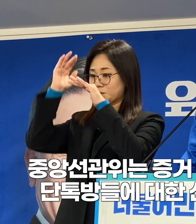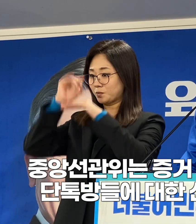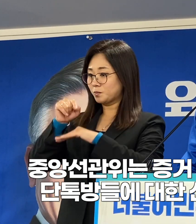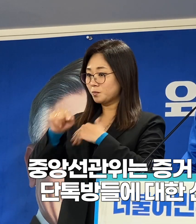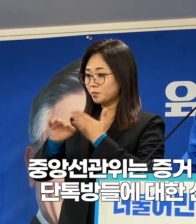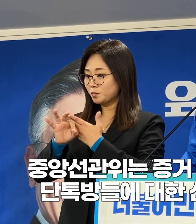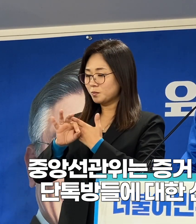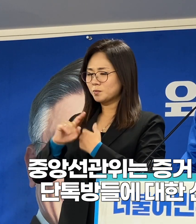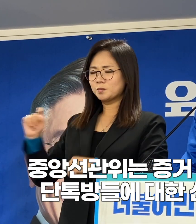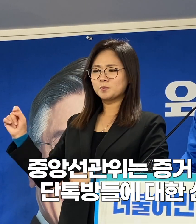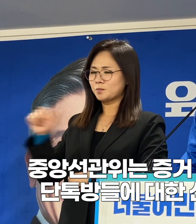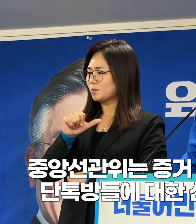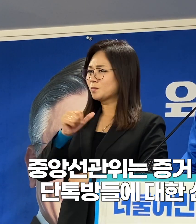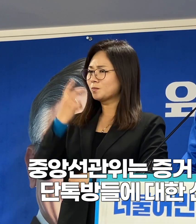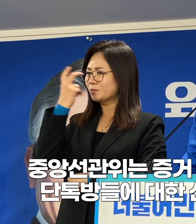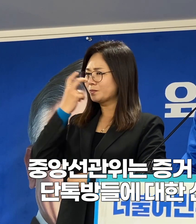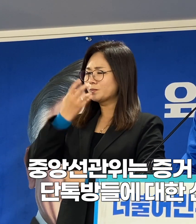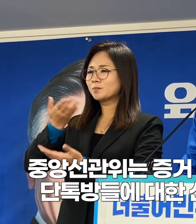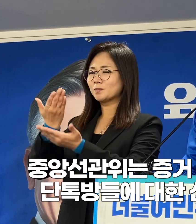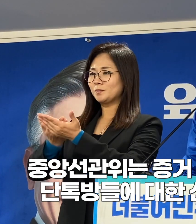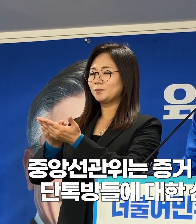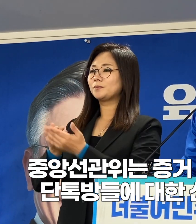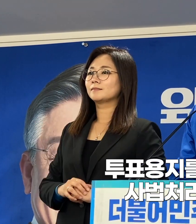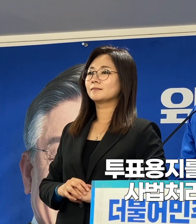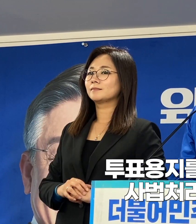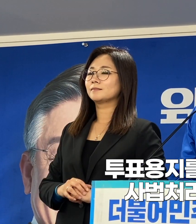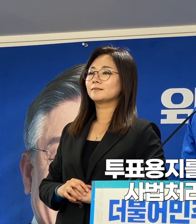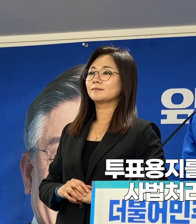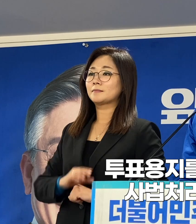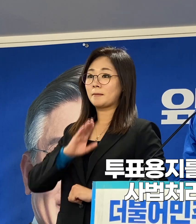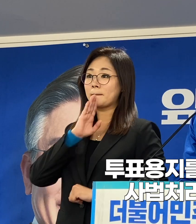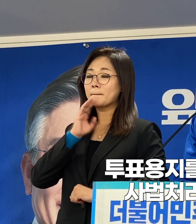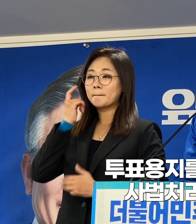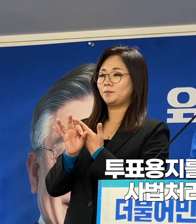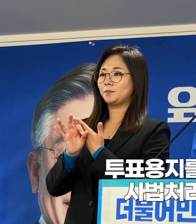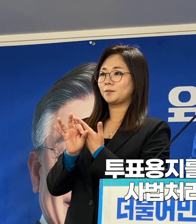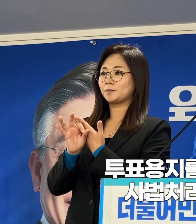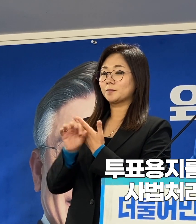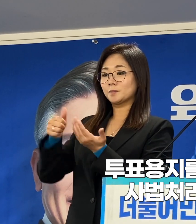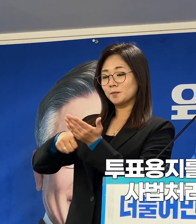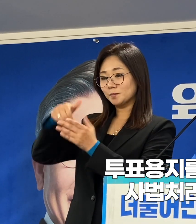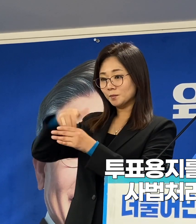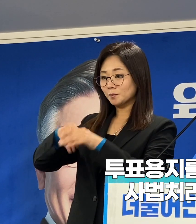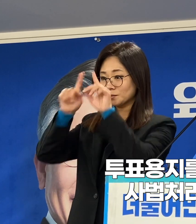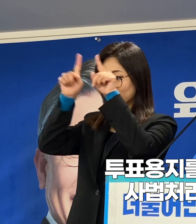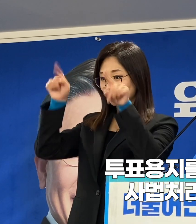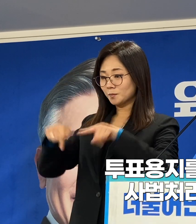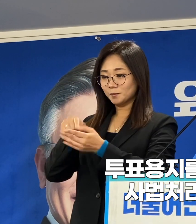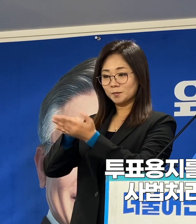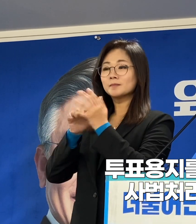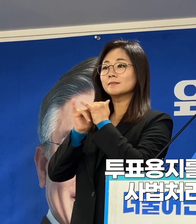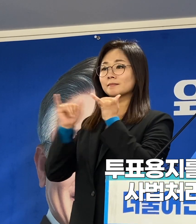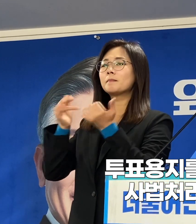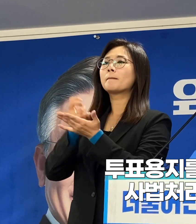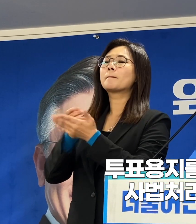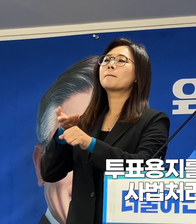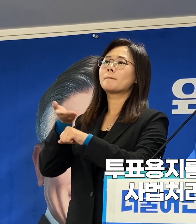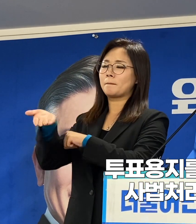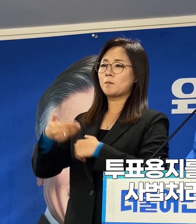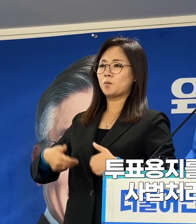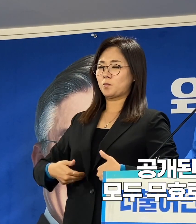대한 신속한 조사가 필요합니다. 사실이 확인되는 대로 투표용지를 공개한 자들